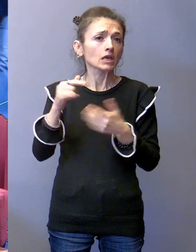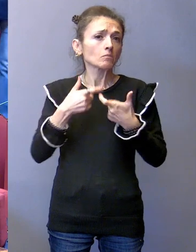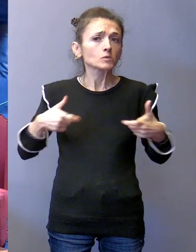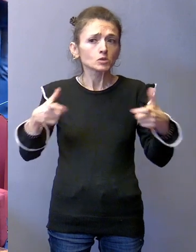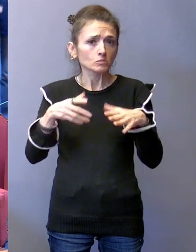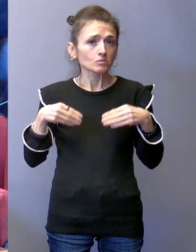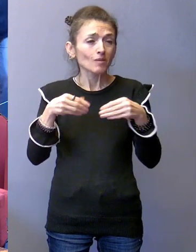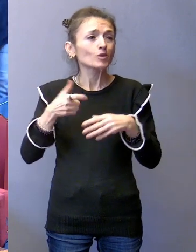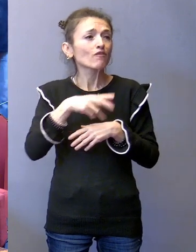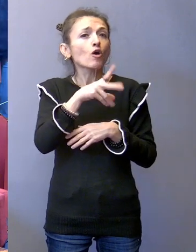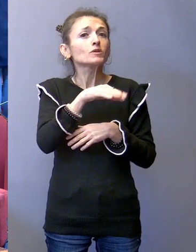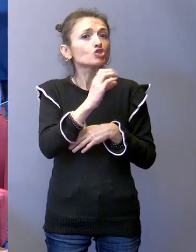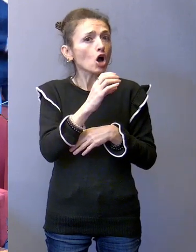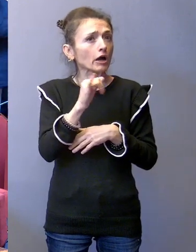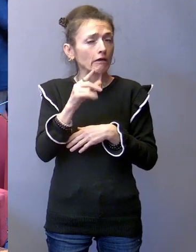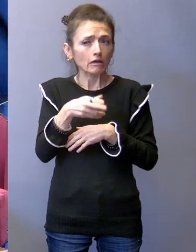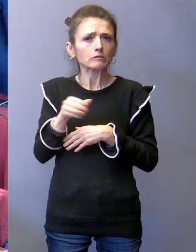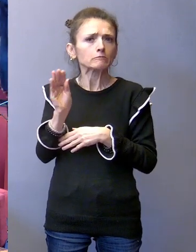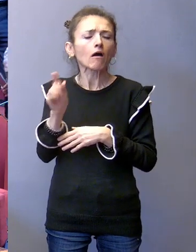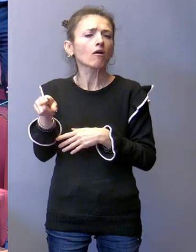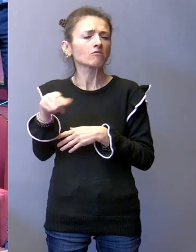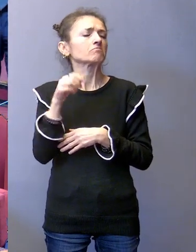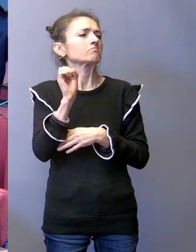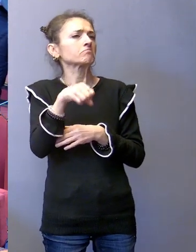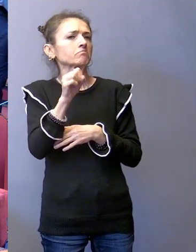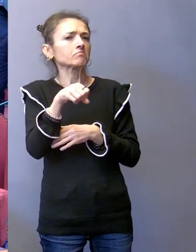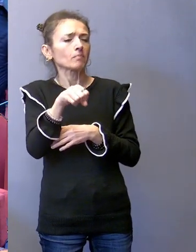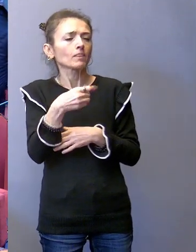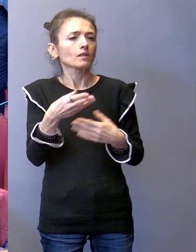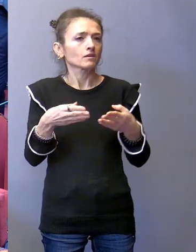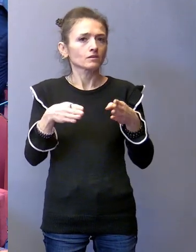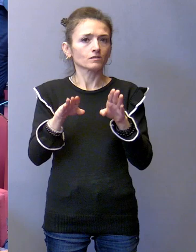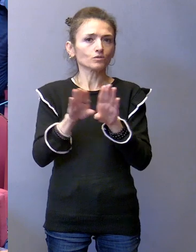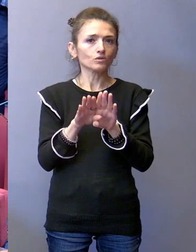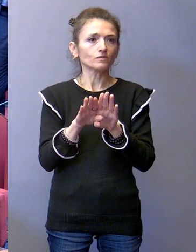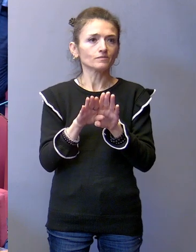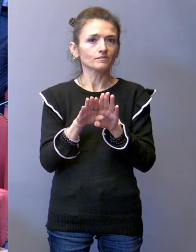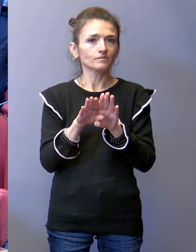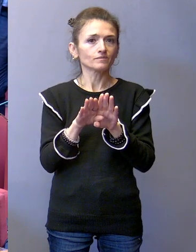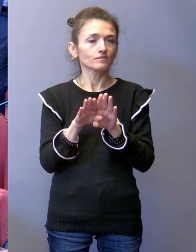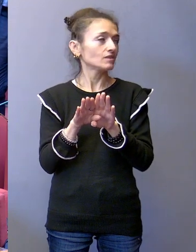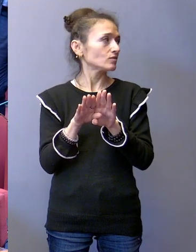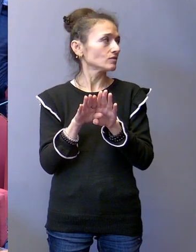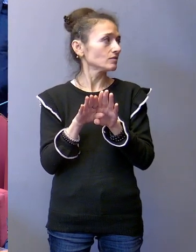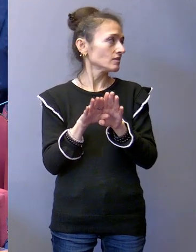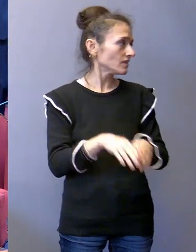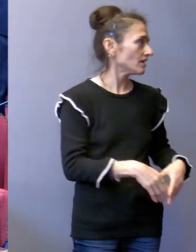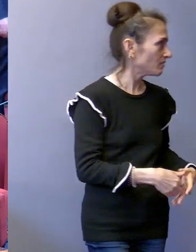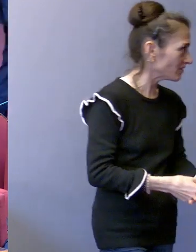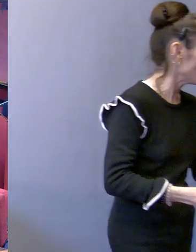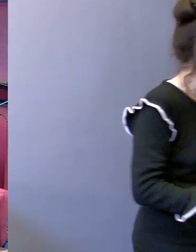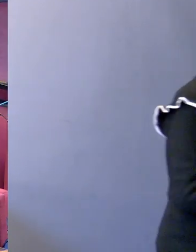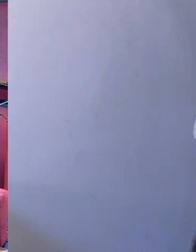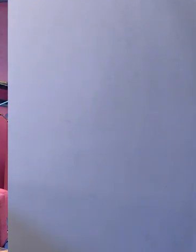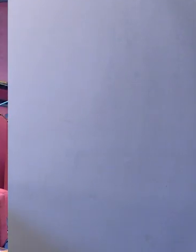picciocchi non danno non danno retta Allora Chiudo dicendo e qui chiudo sull'argomento